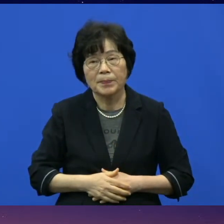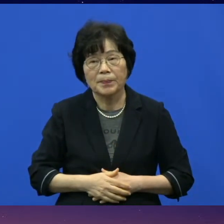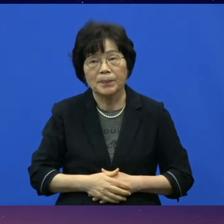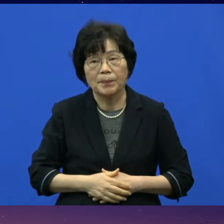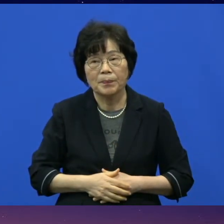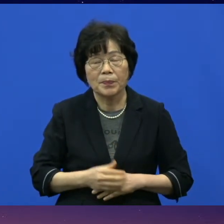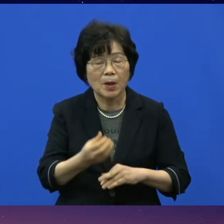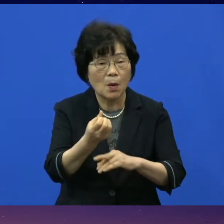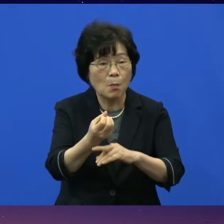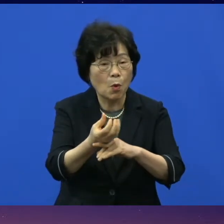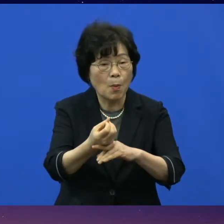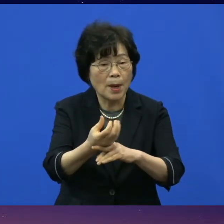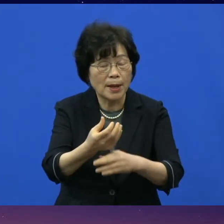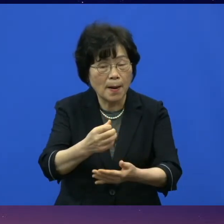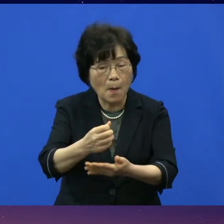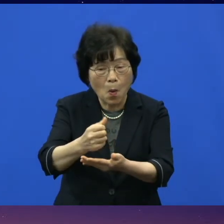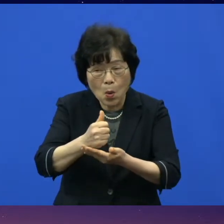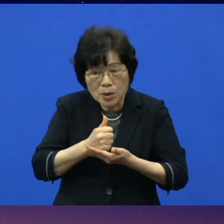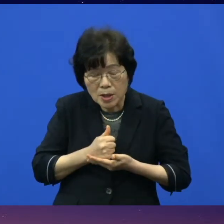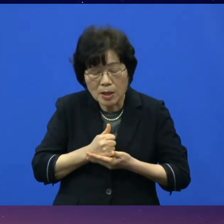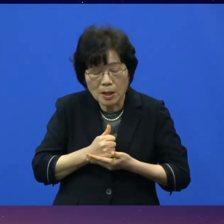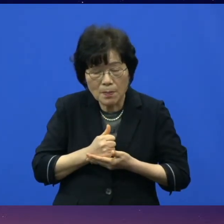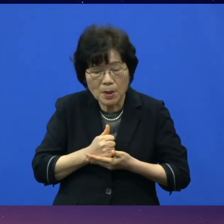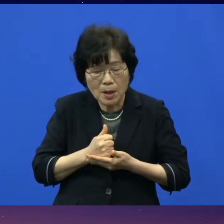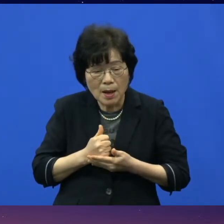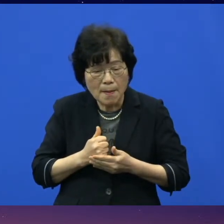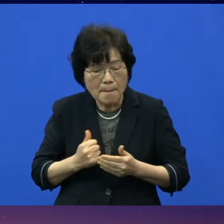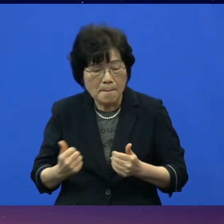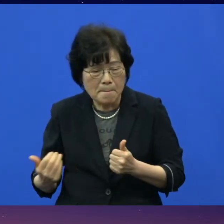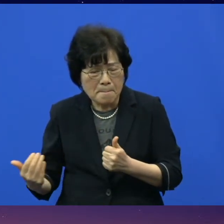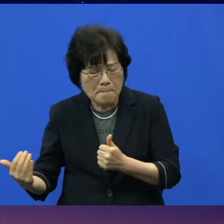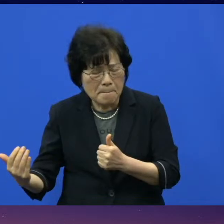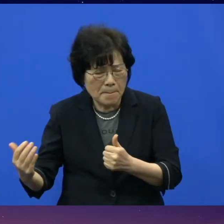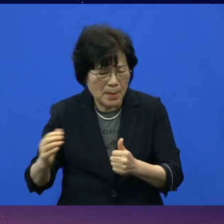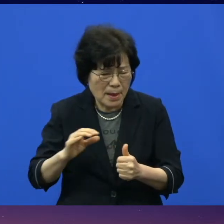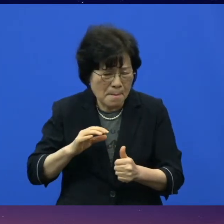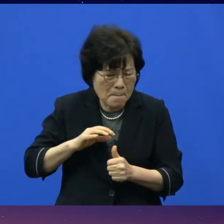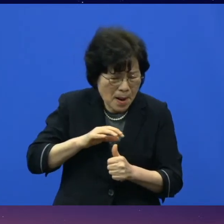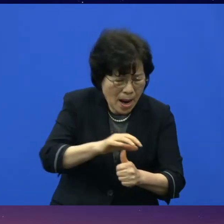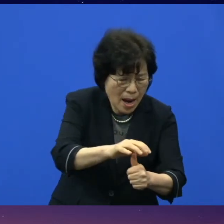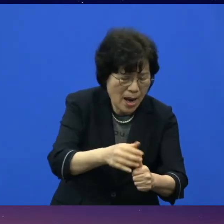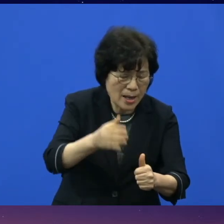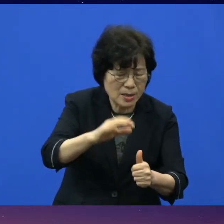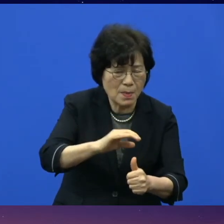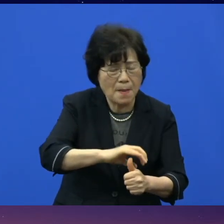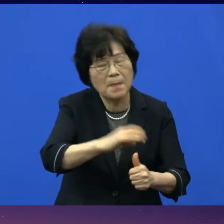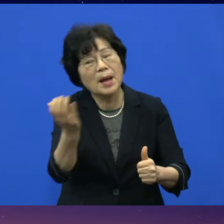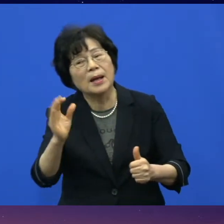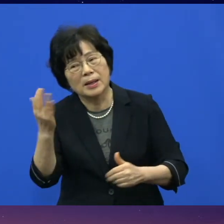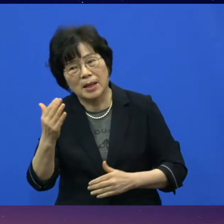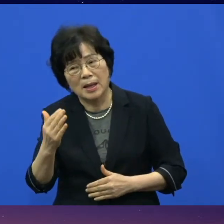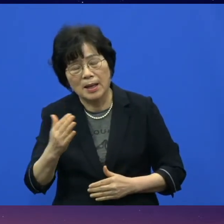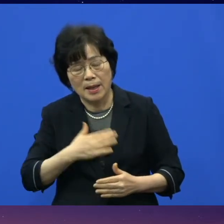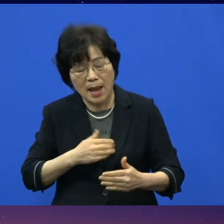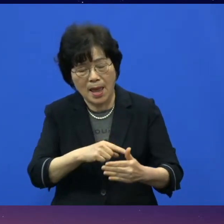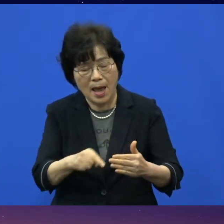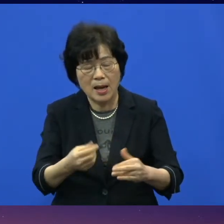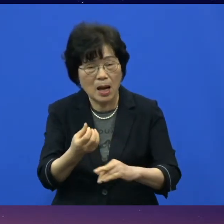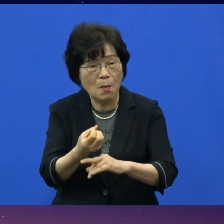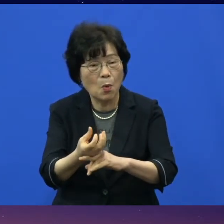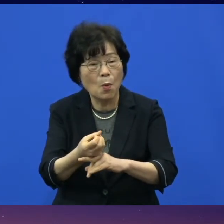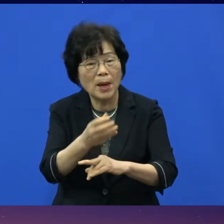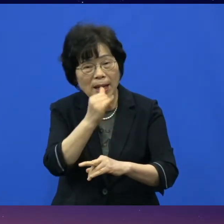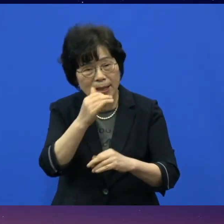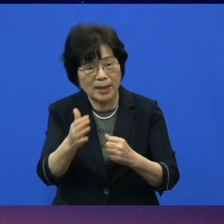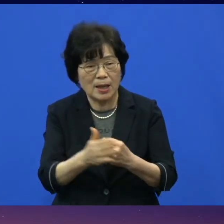이 보배를 안고 있기 때문에 우겨싸움을 당해도 내가 우겨싸움을 당하지 않는다는 거예요. 망하지 않는다는 거예요. 내 안에 보배를 안고 있기